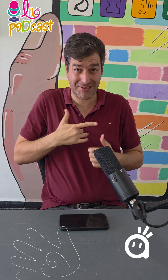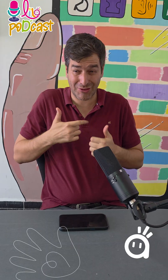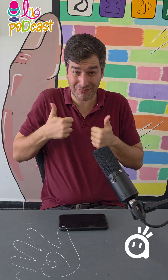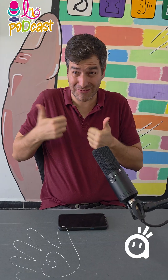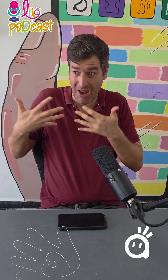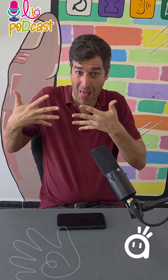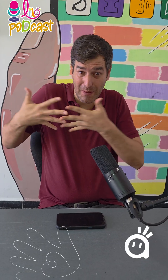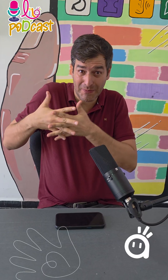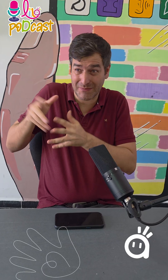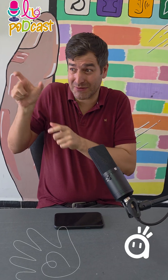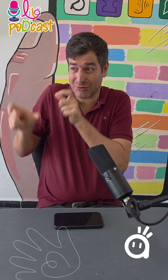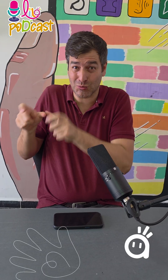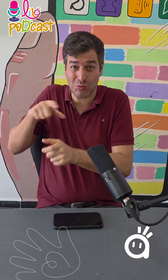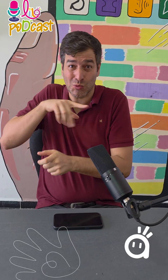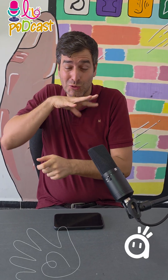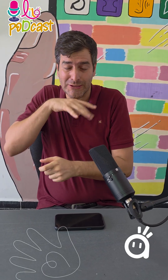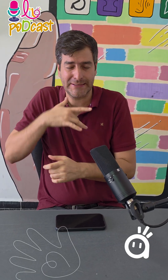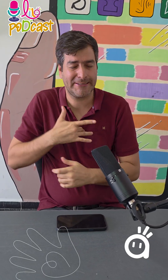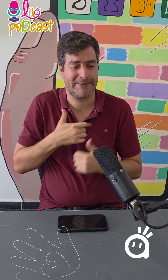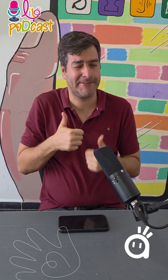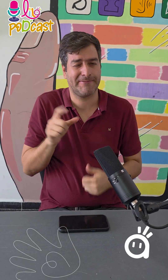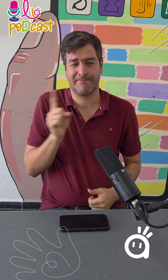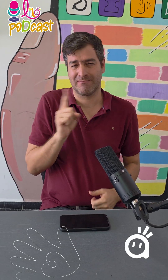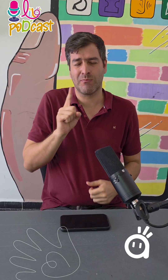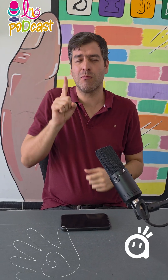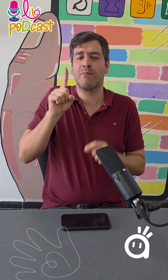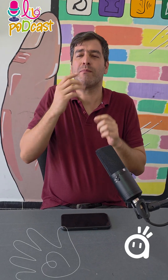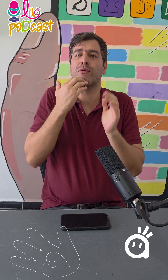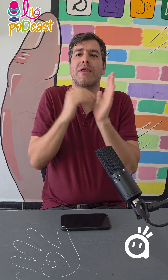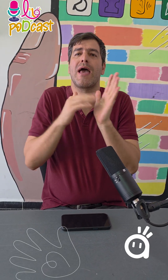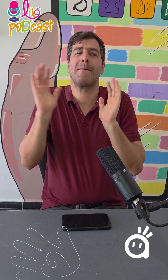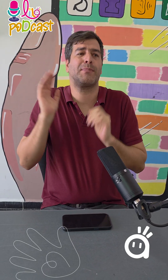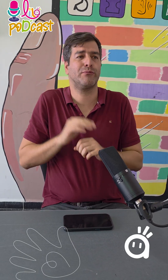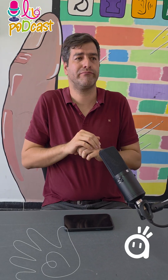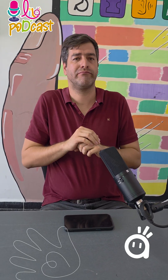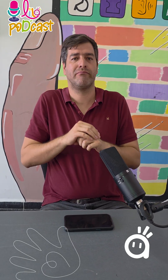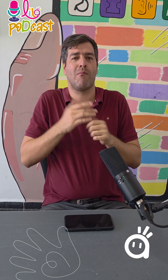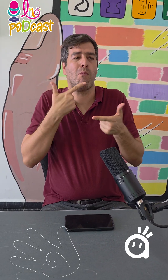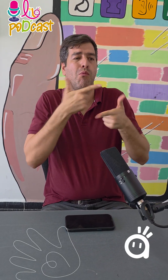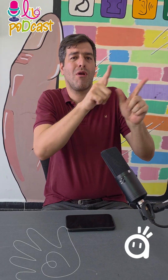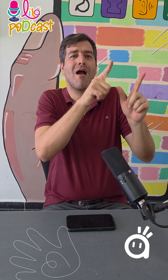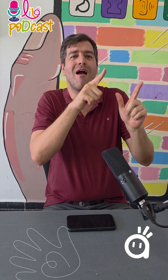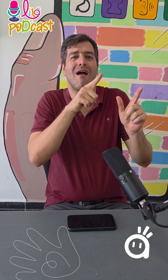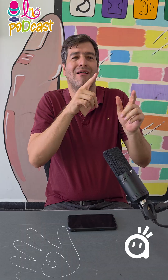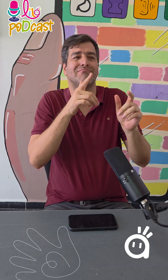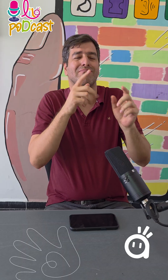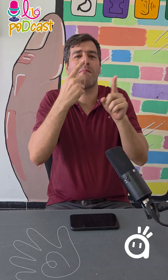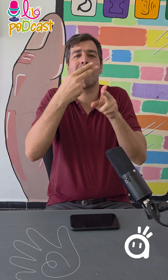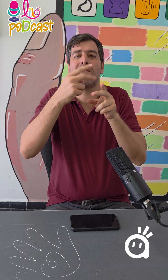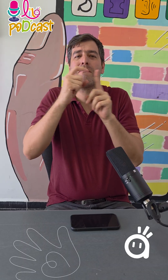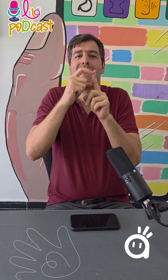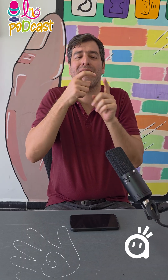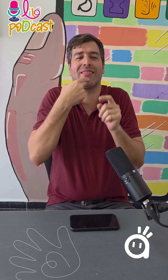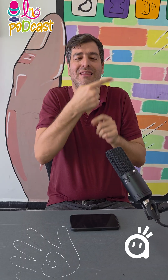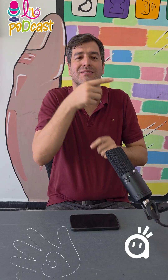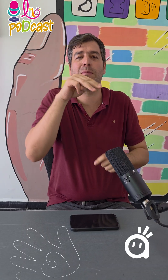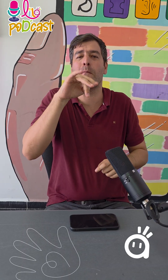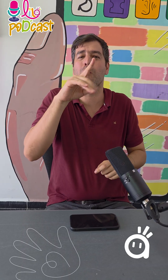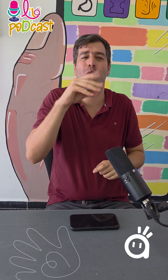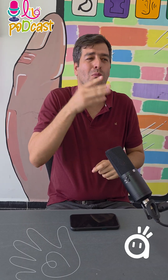particular, cuando estoy con personas oyentes, normalmente tienden a ser groseros, a burlarse. Por ejemplo, se burlan diciendo